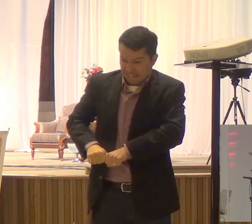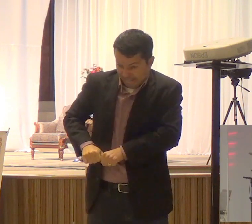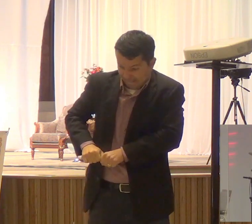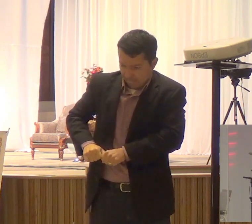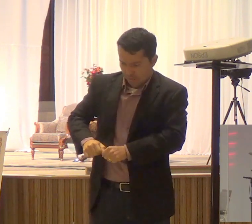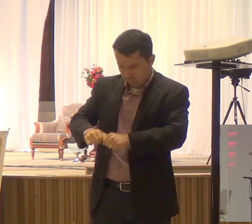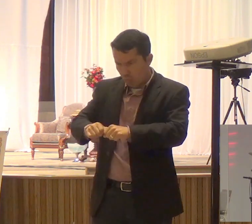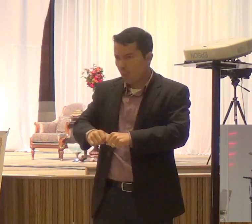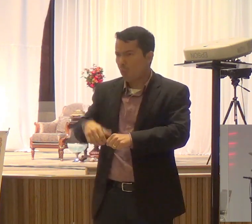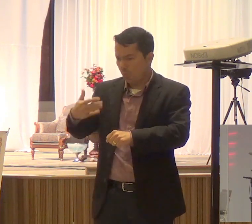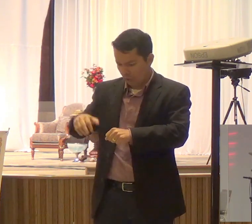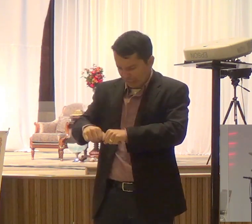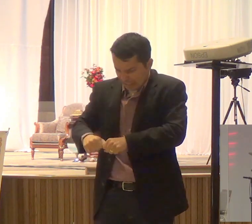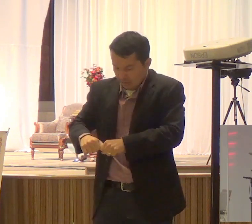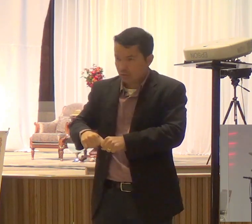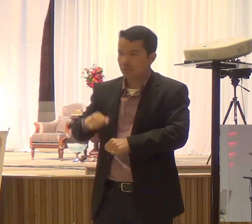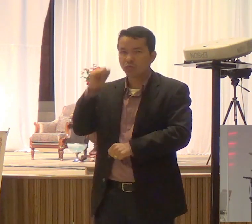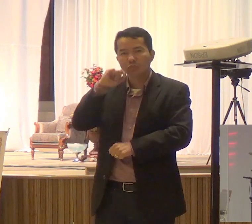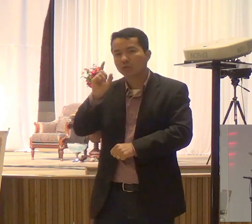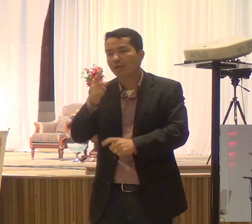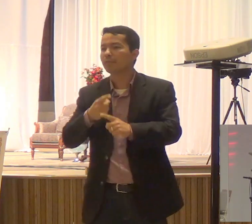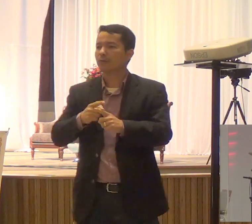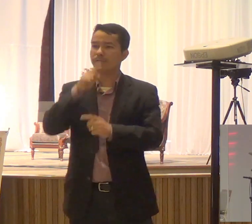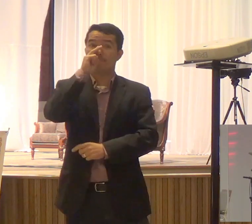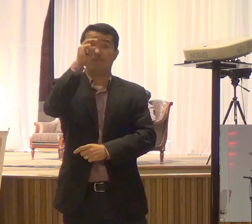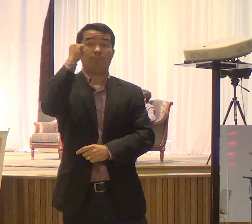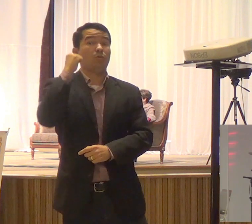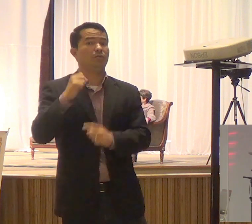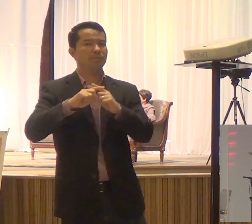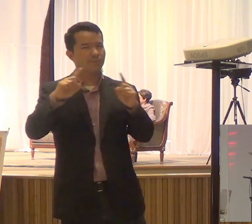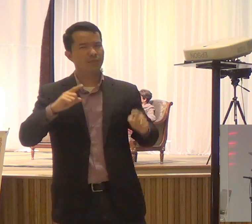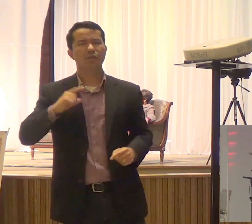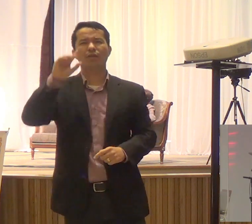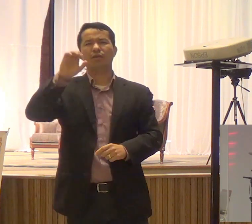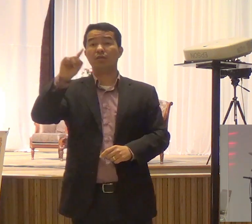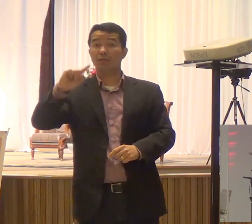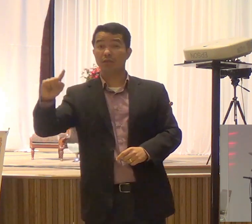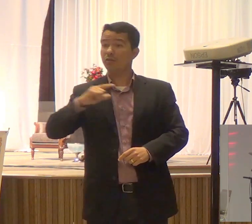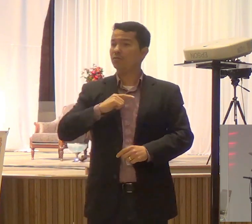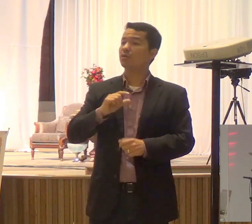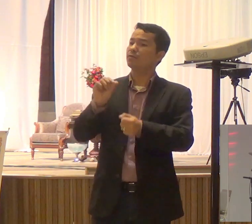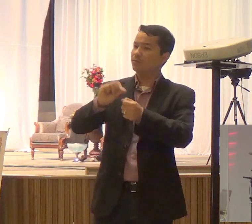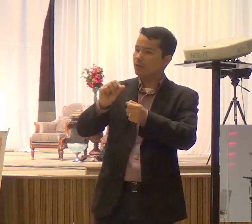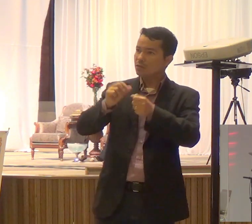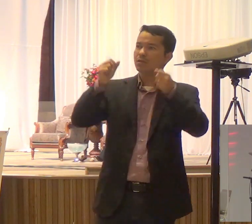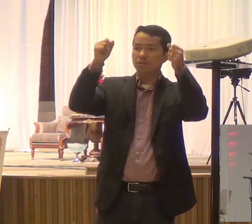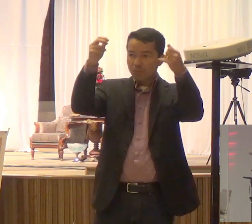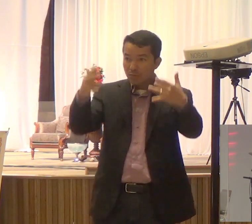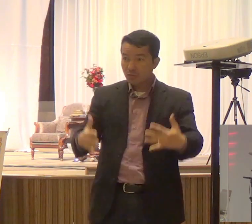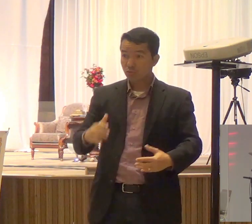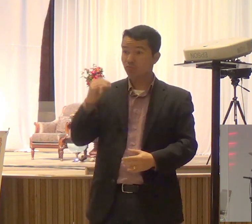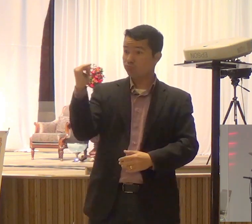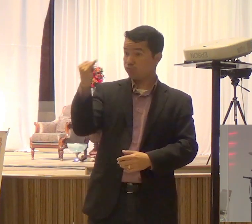algumas perguntas intrigantes aqui para o povo de Deus. E esse símbolo que ele usa nos ensina uma